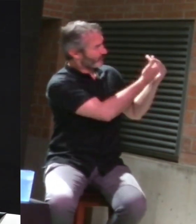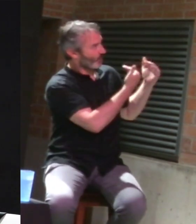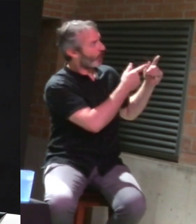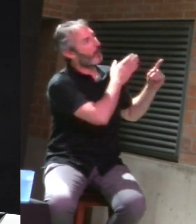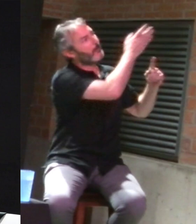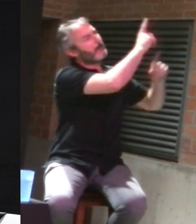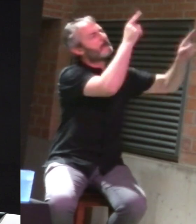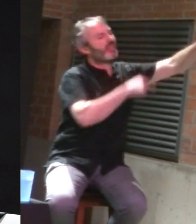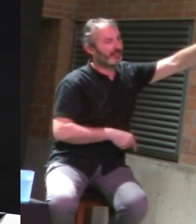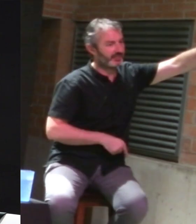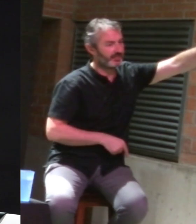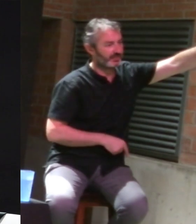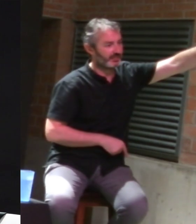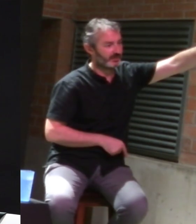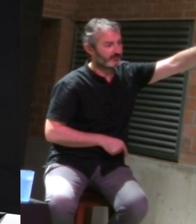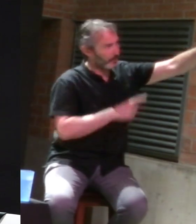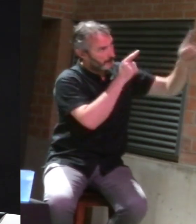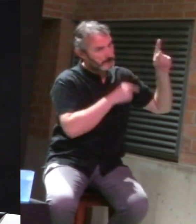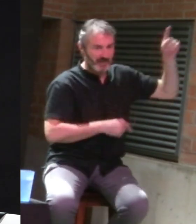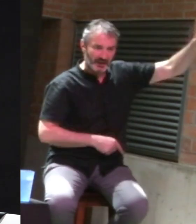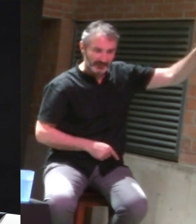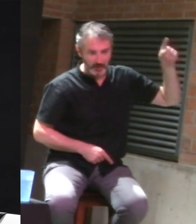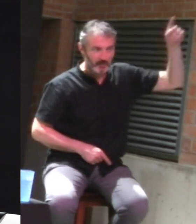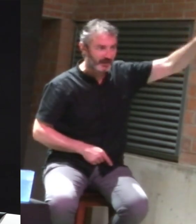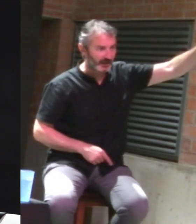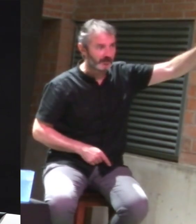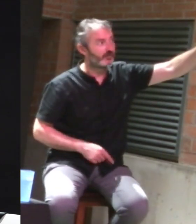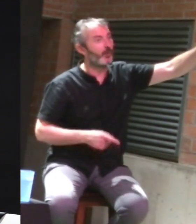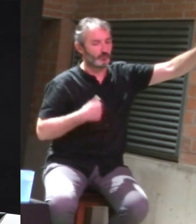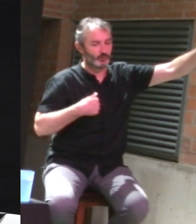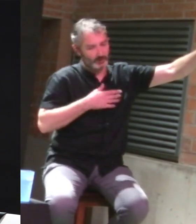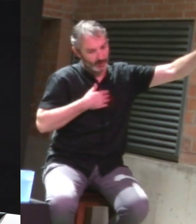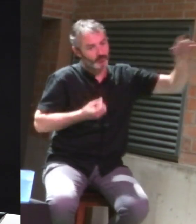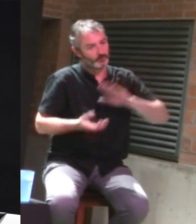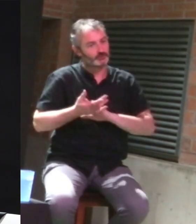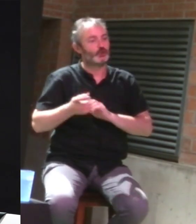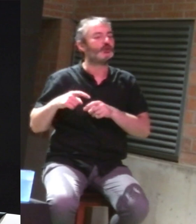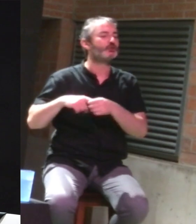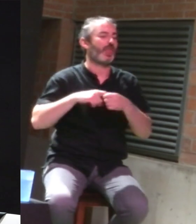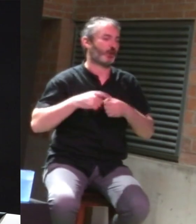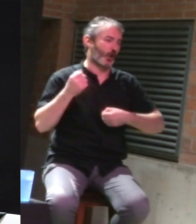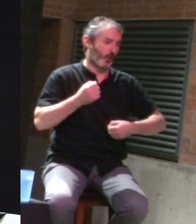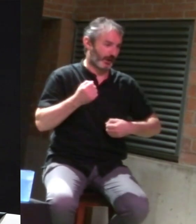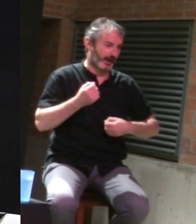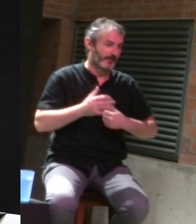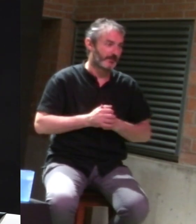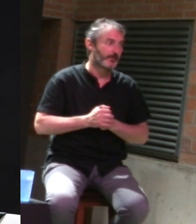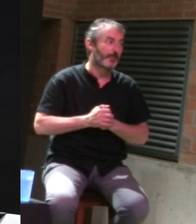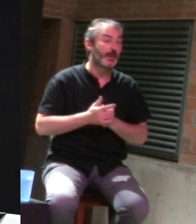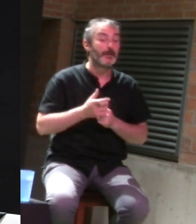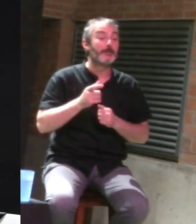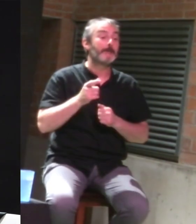aparegui Solidaritat Catalana en 1906 apareixerà també Solidaritat Obrera. Perquè la gent una mica